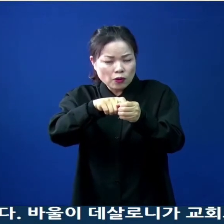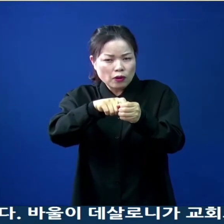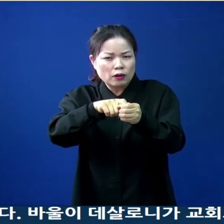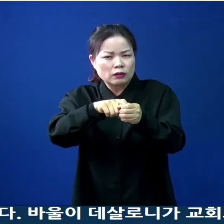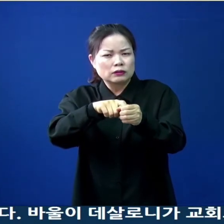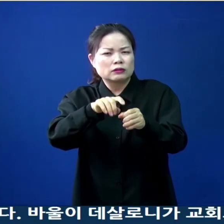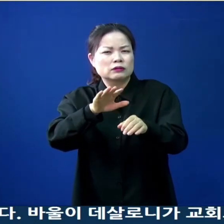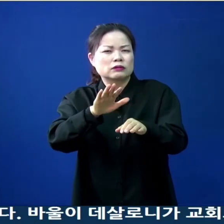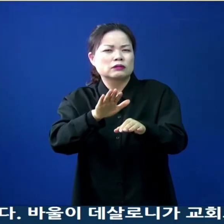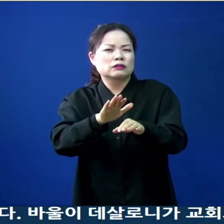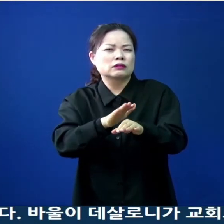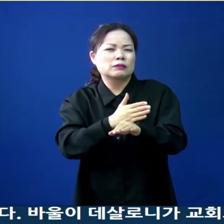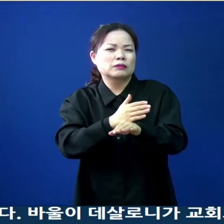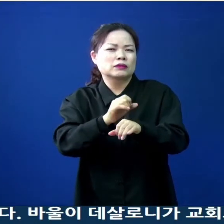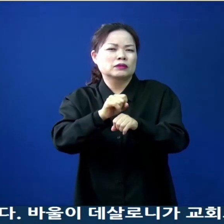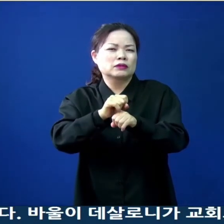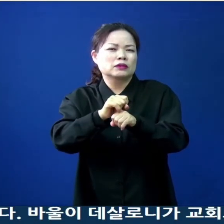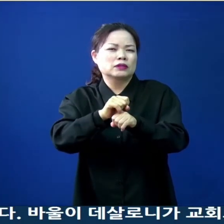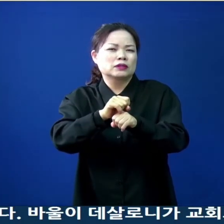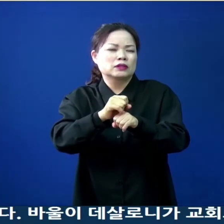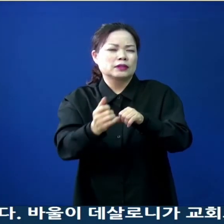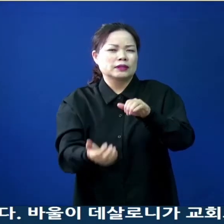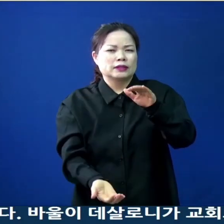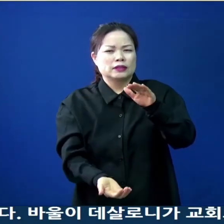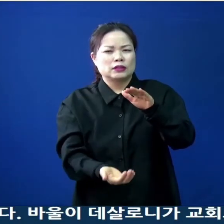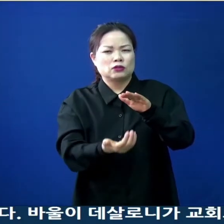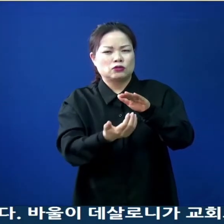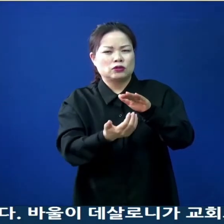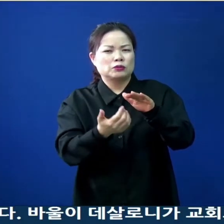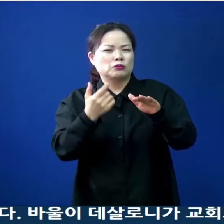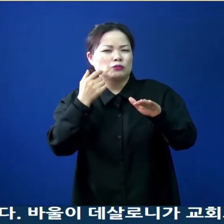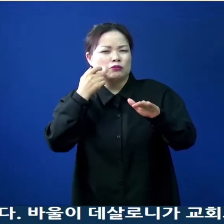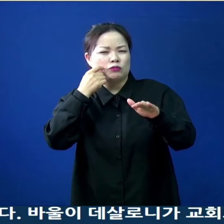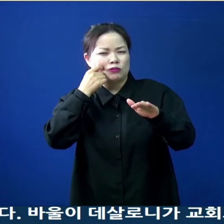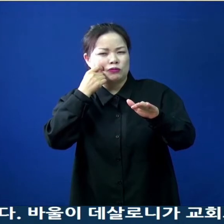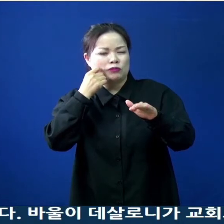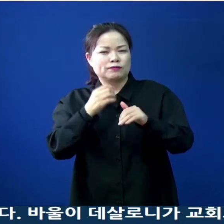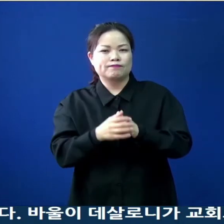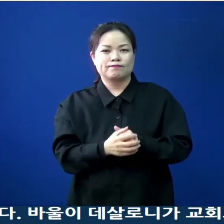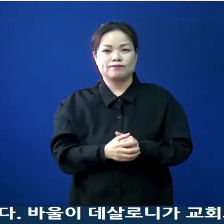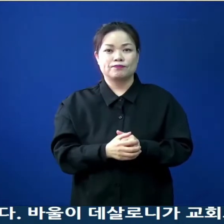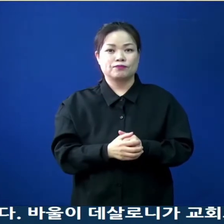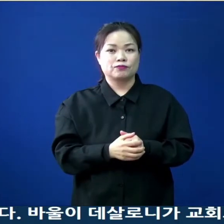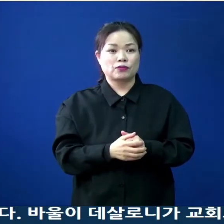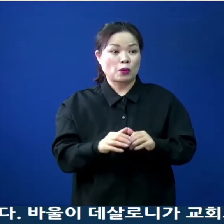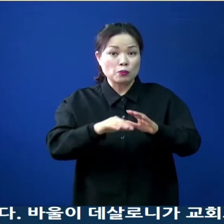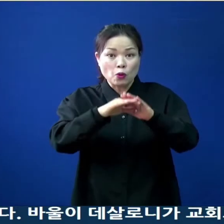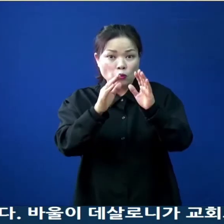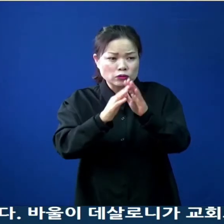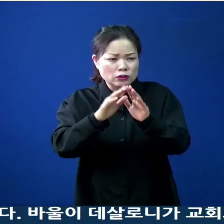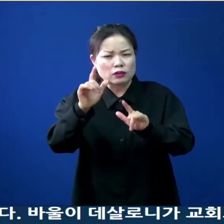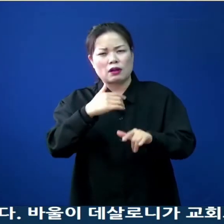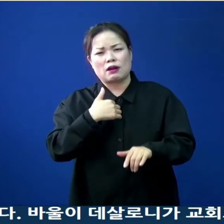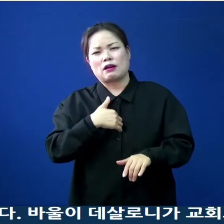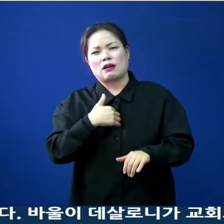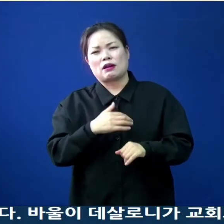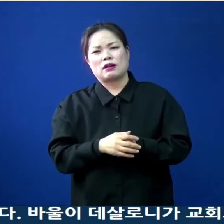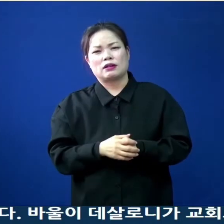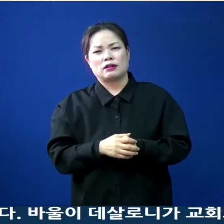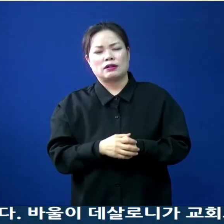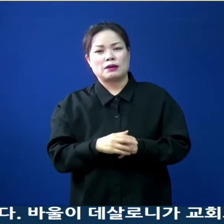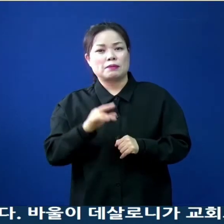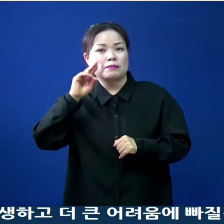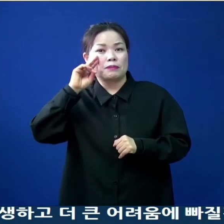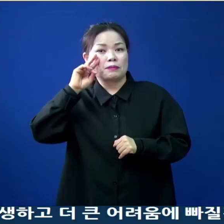자칫 이루어지지 못할 것이 분명해 보였습니다. 바울은 이 모든 상황을 잘 알고 있었죠. 그래서